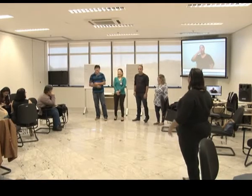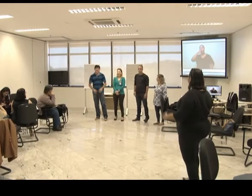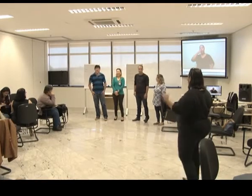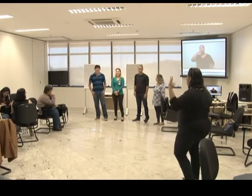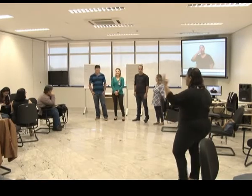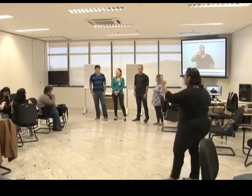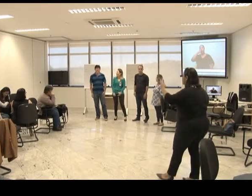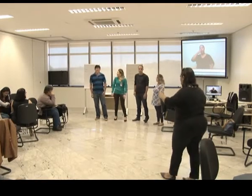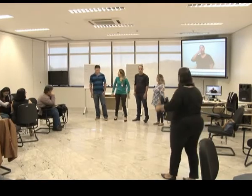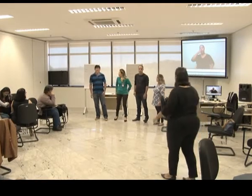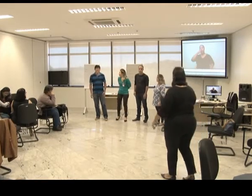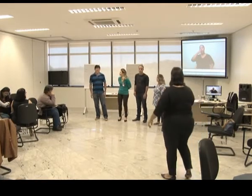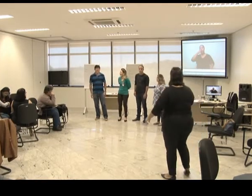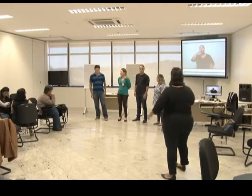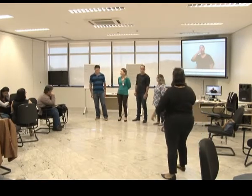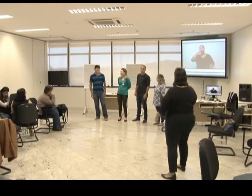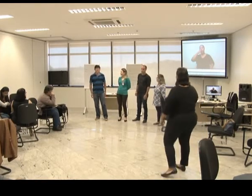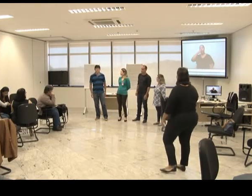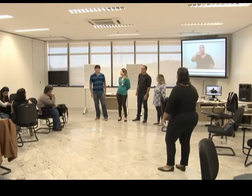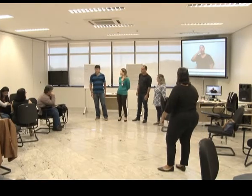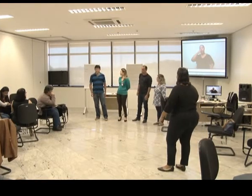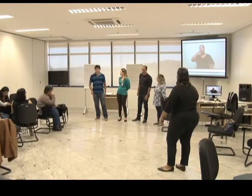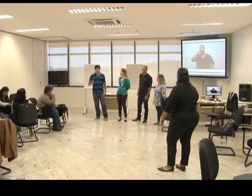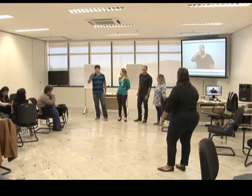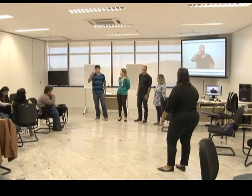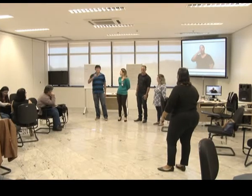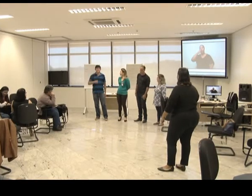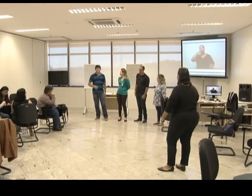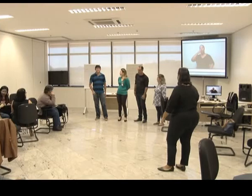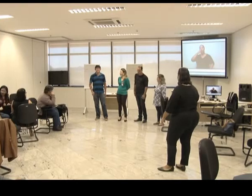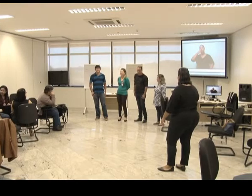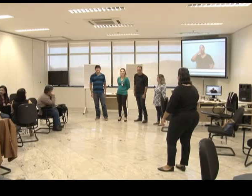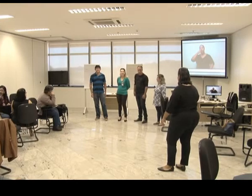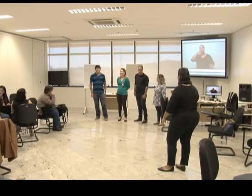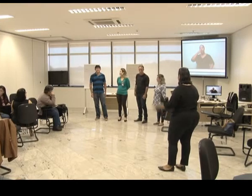1, agora é o 2. $1, se... Vai!